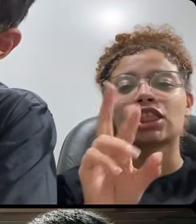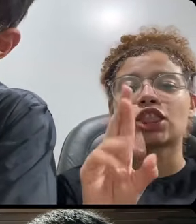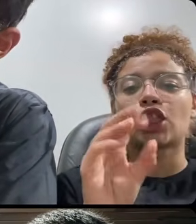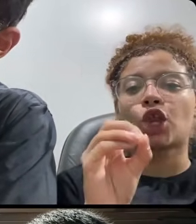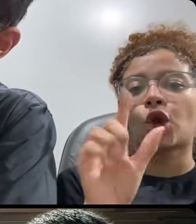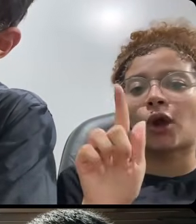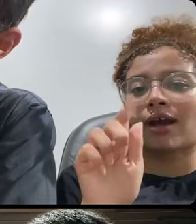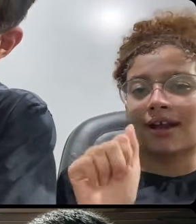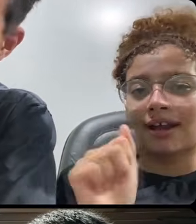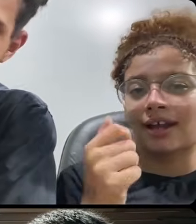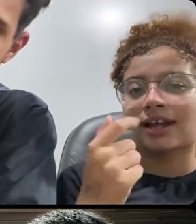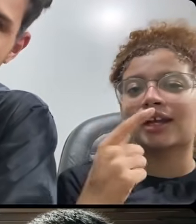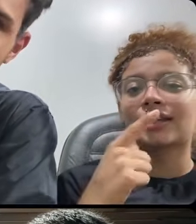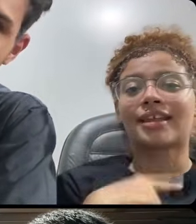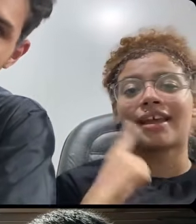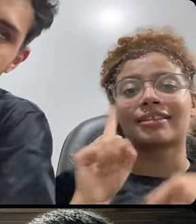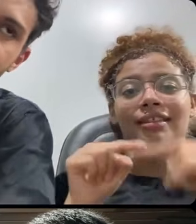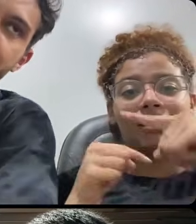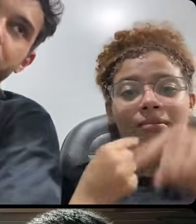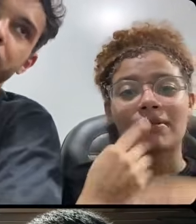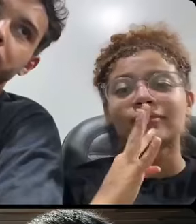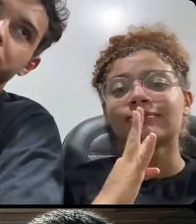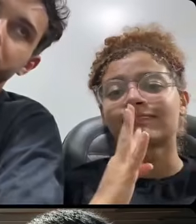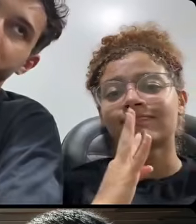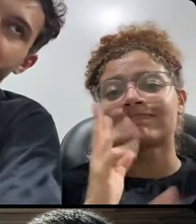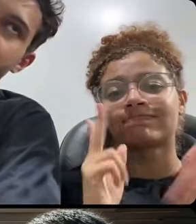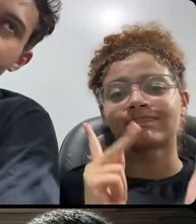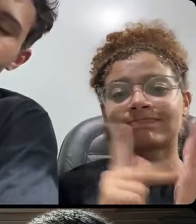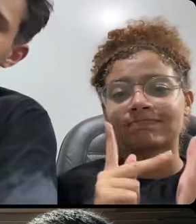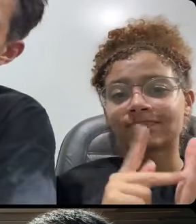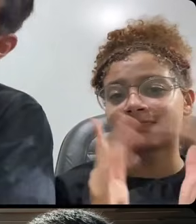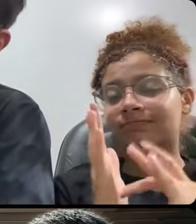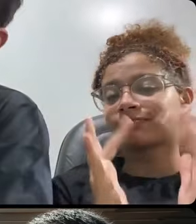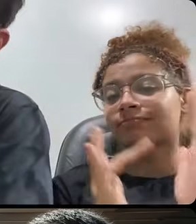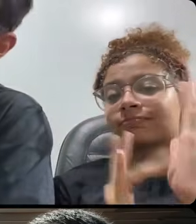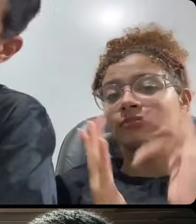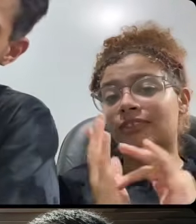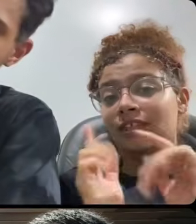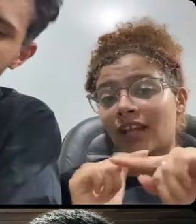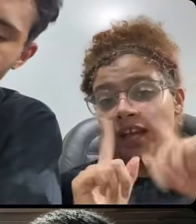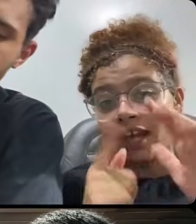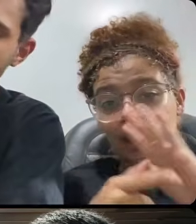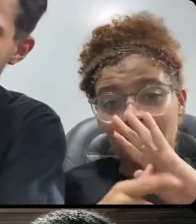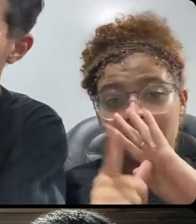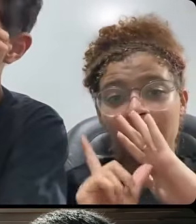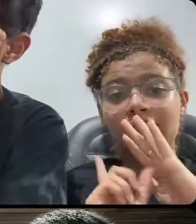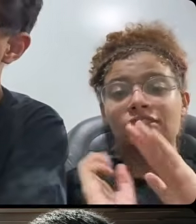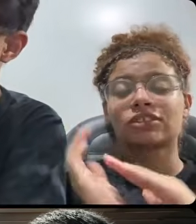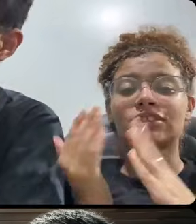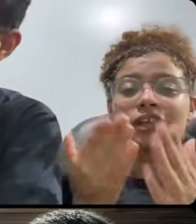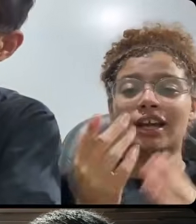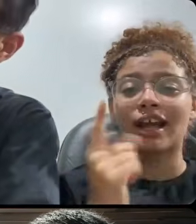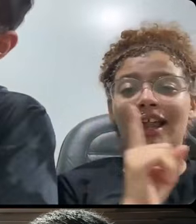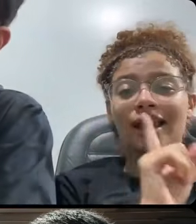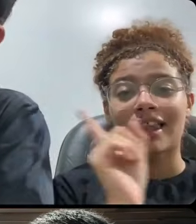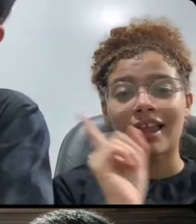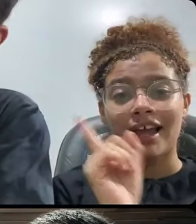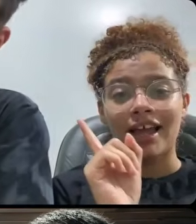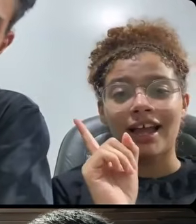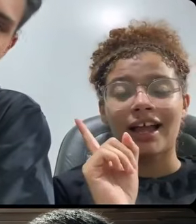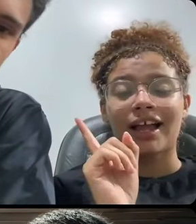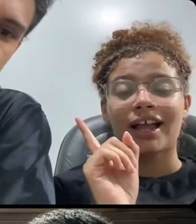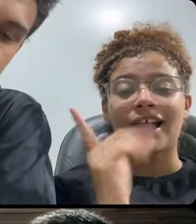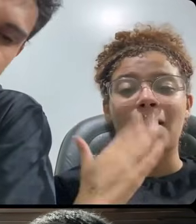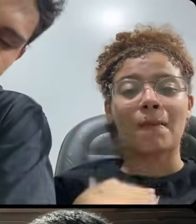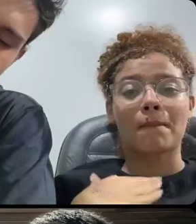conheci verdadeiramente a Cristo, né? Porque antes de chegar na olaria, o meu ex-patrão da marcenaria, ele